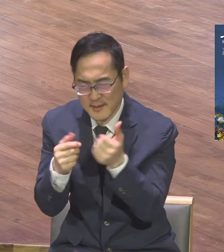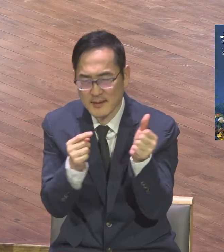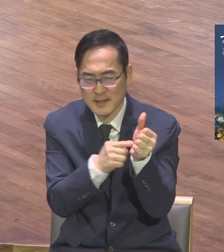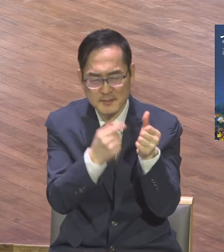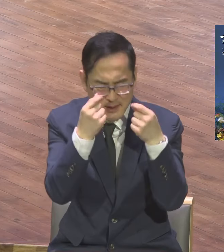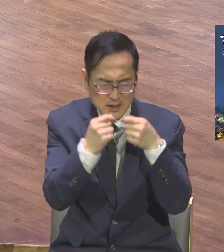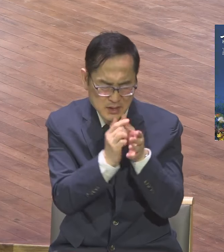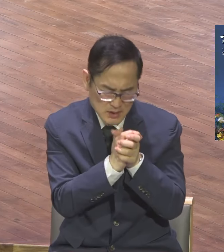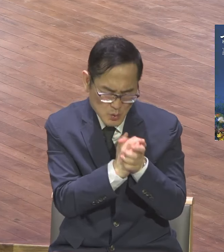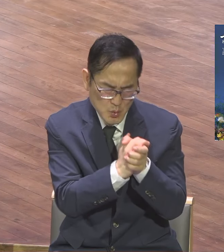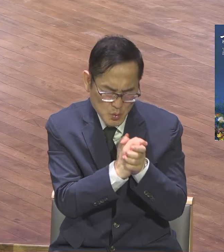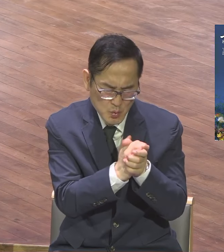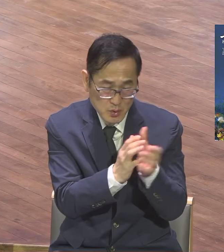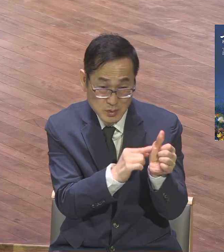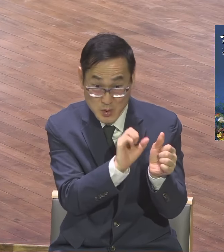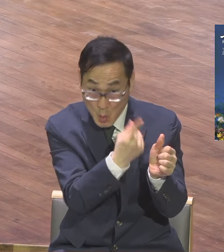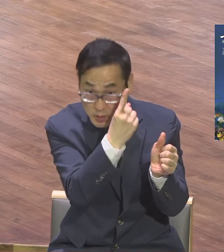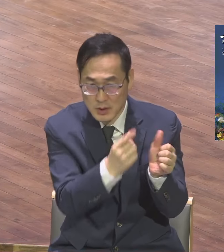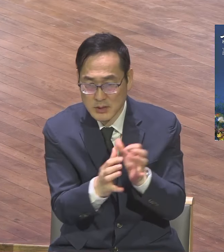시골에서.